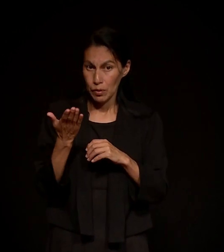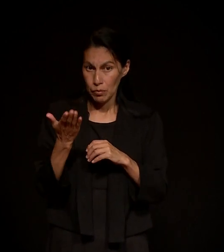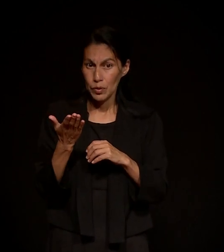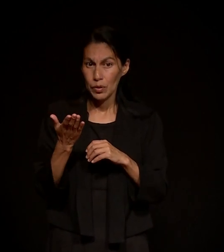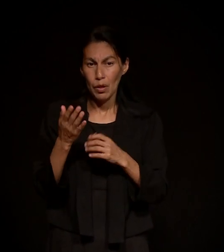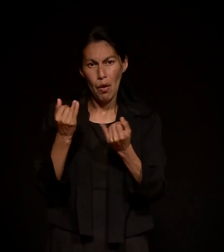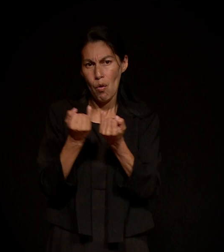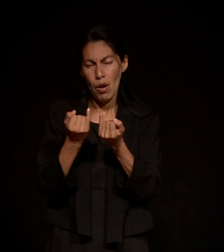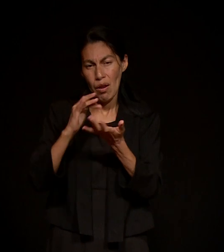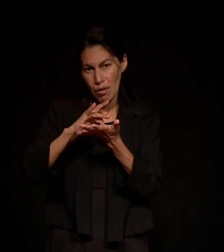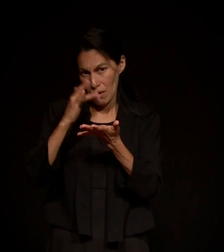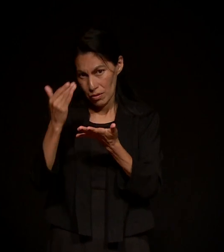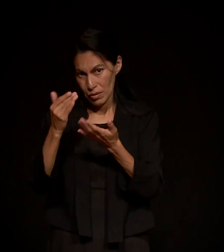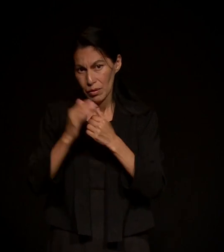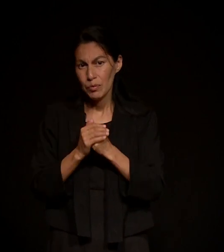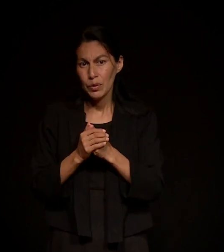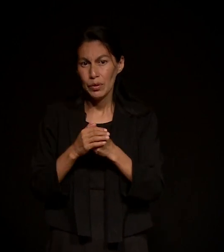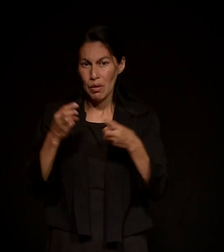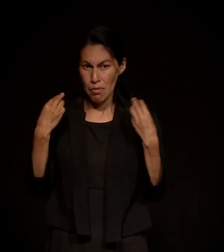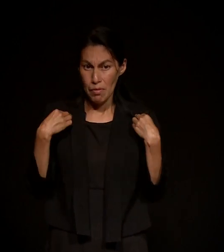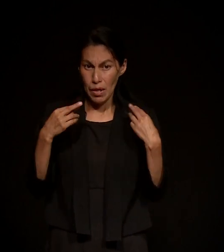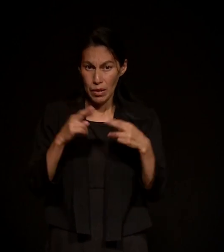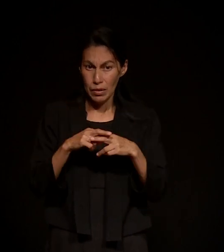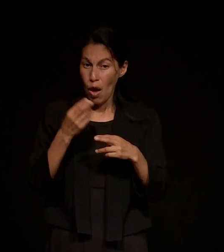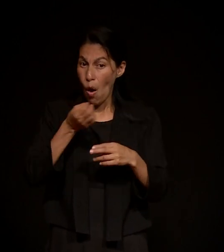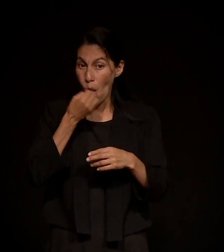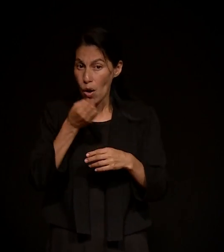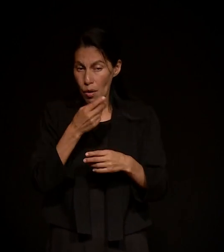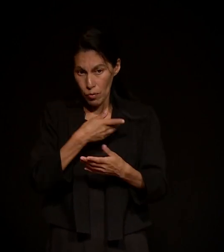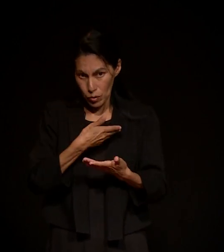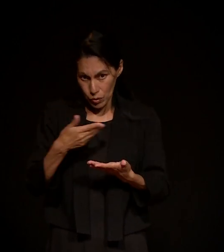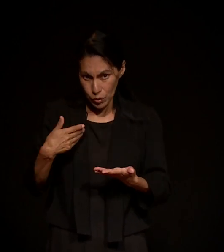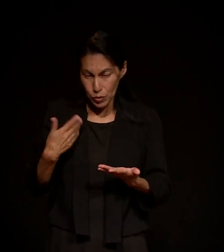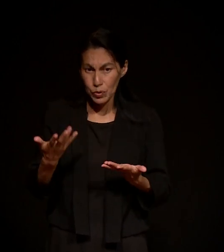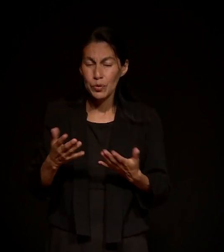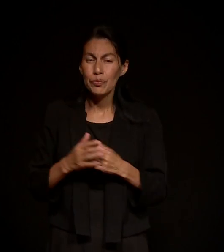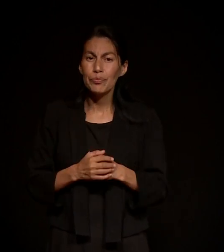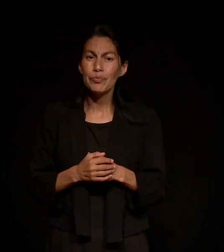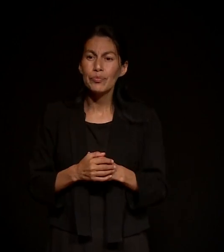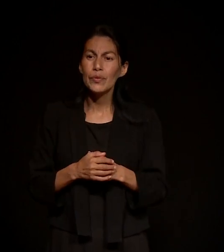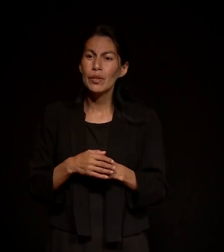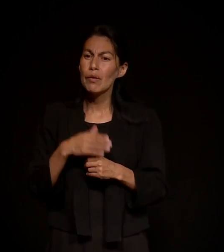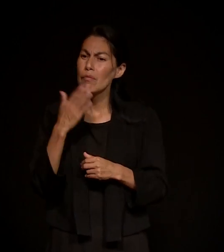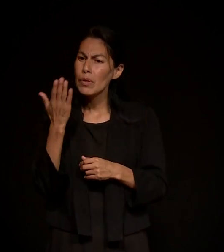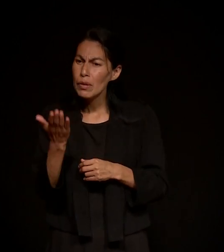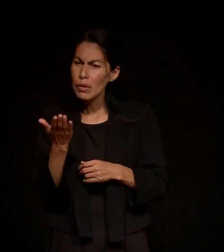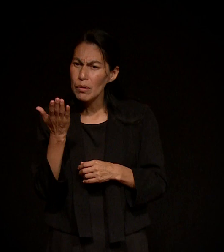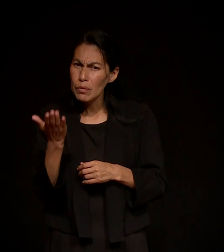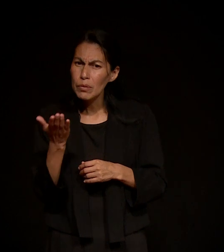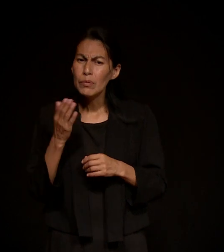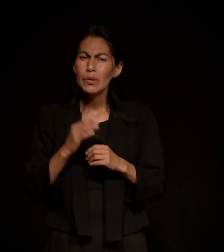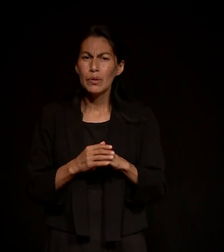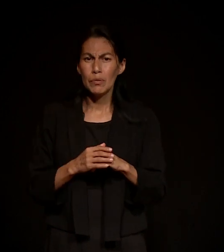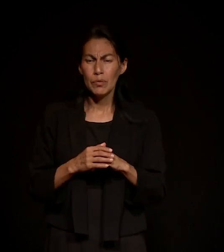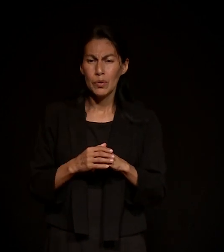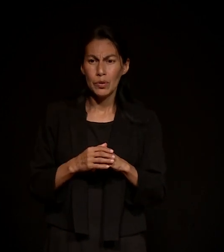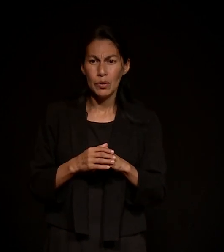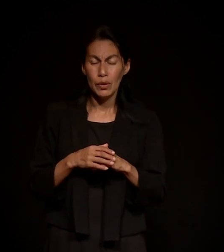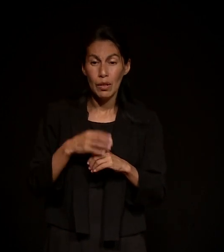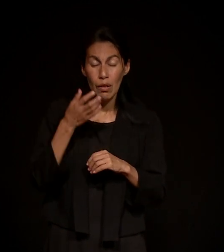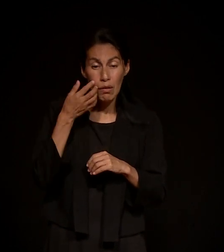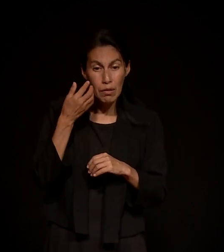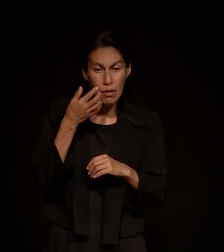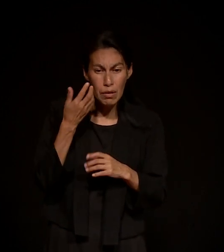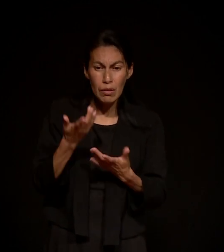en oración y también damos agradecimientos y nuestros maestros oran por nosotros. Entonces pedimos por nuestra